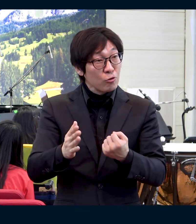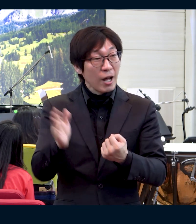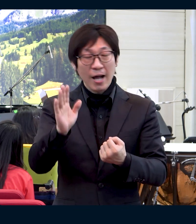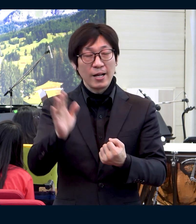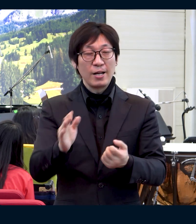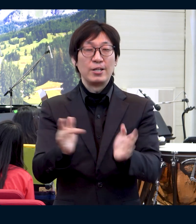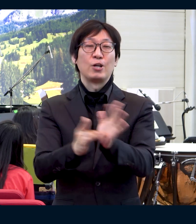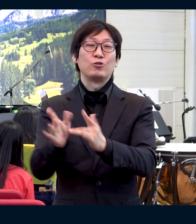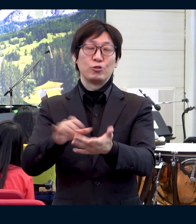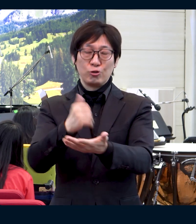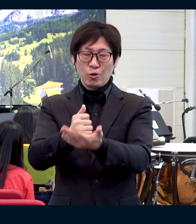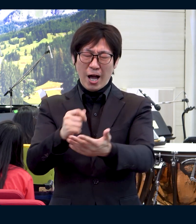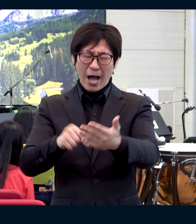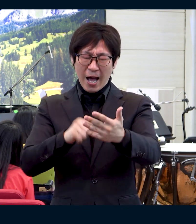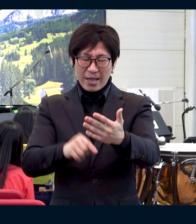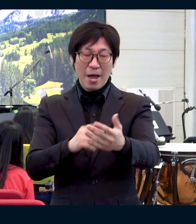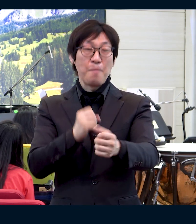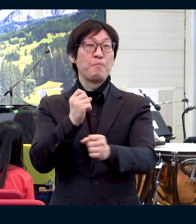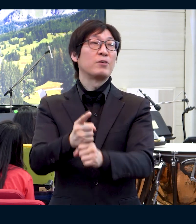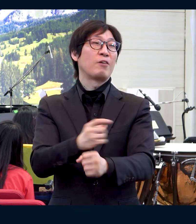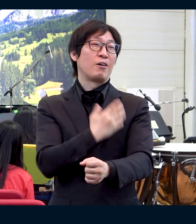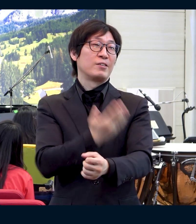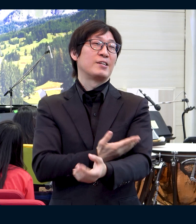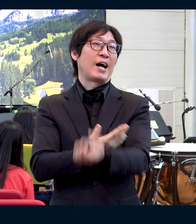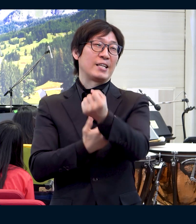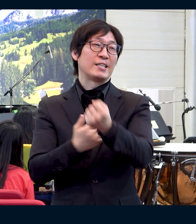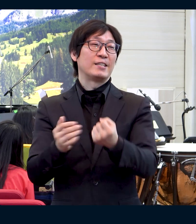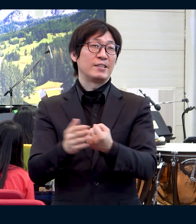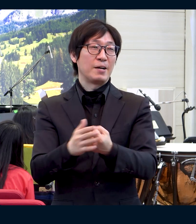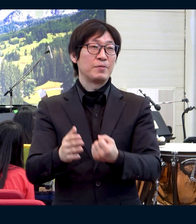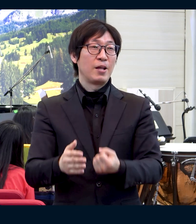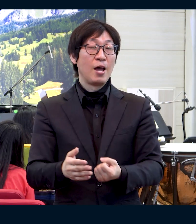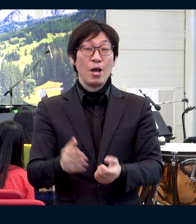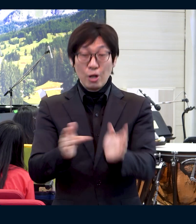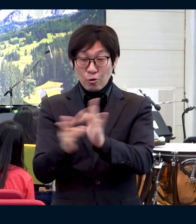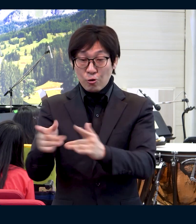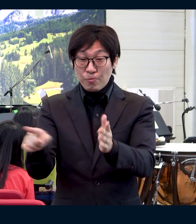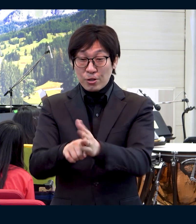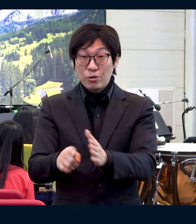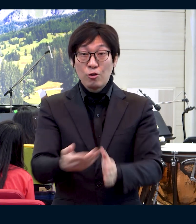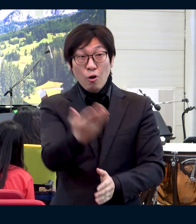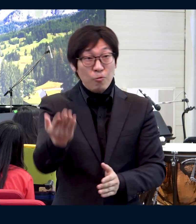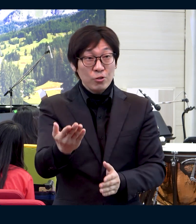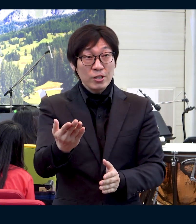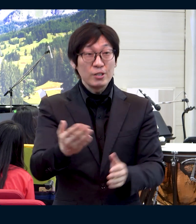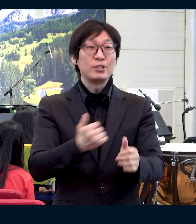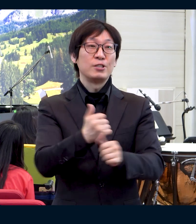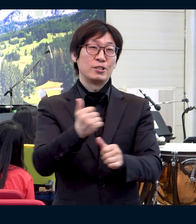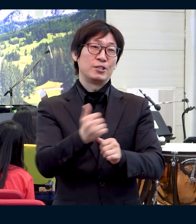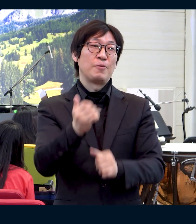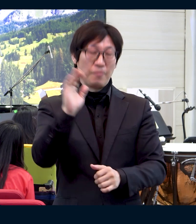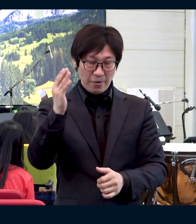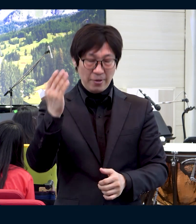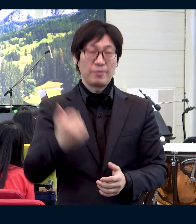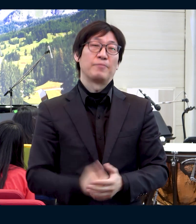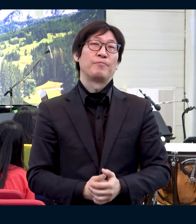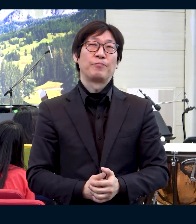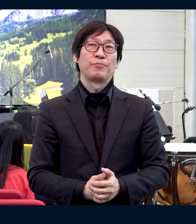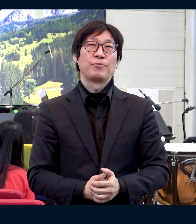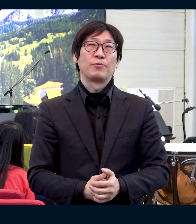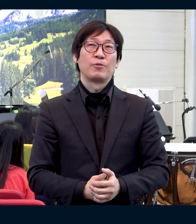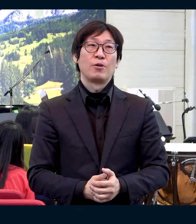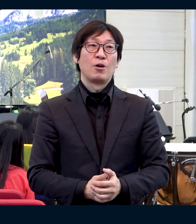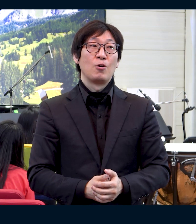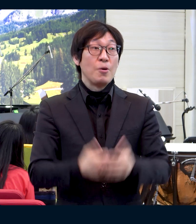안에 능력이 있기 때문에 그를 믿는 우리들이 승리한다라는 것입니다. 그리고 우리가 날마다 고백하지만 예수님이라는